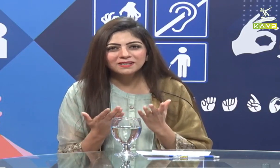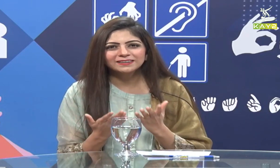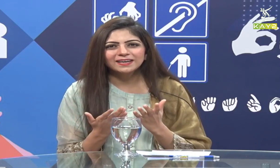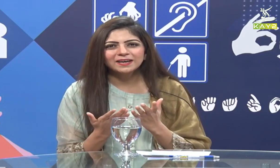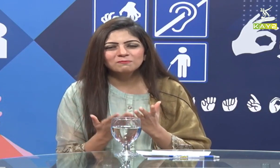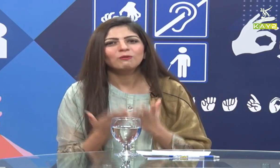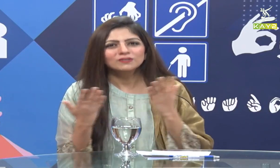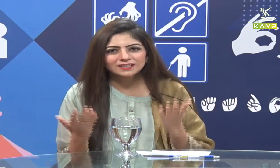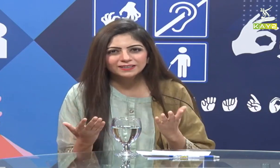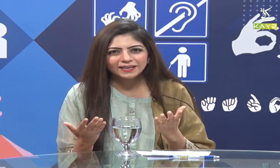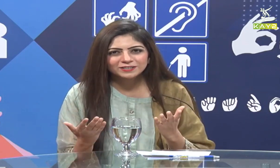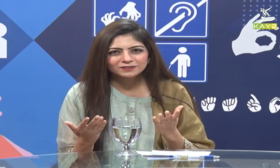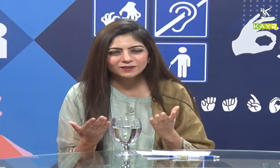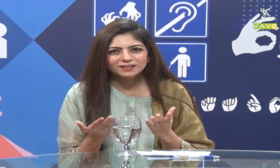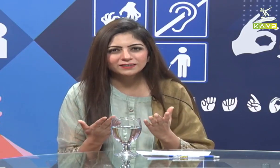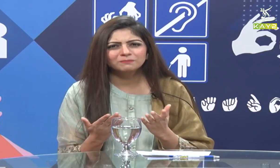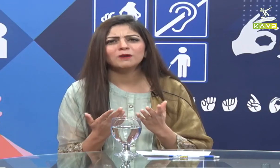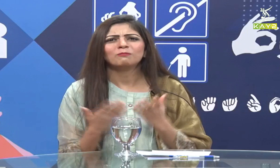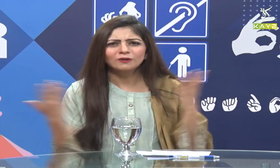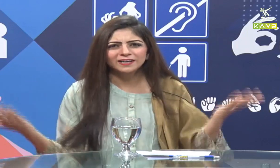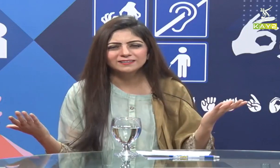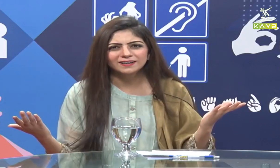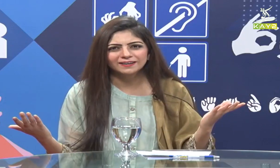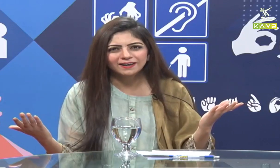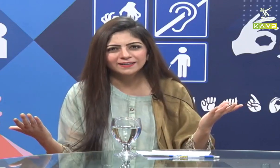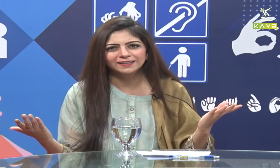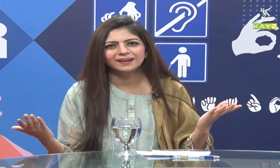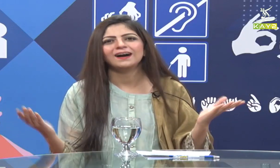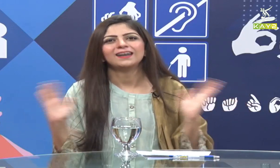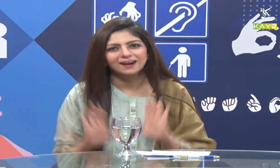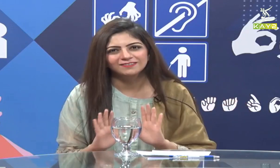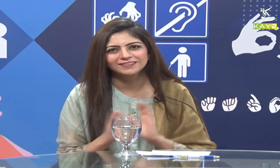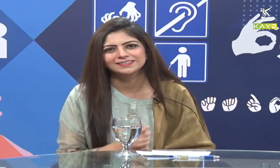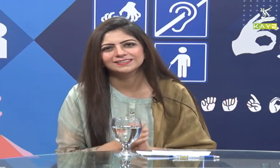मिलते हैं बहुत सारी नई चीज़ों के साथ। अपना बहुत ढेर सारा ख्याल रखिएगा। अल्लाह हाफिज़।